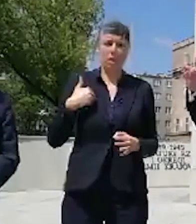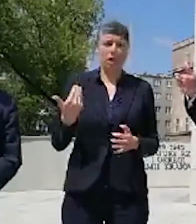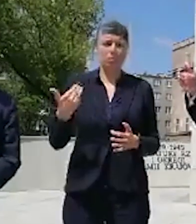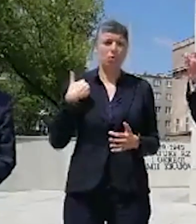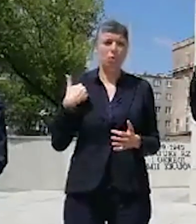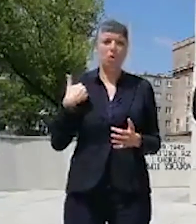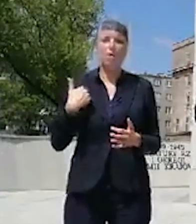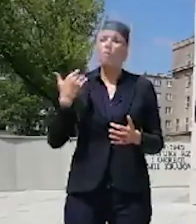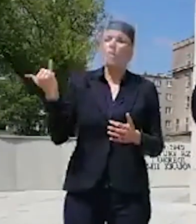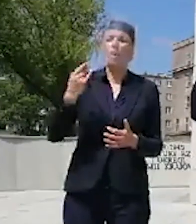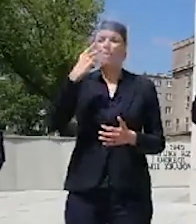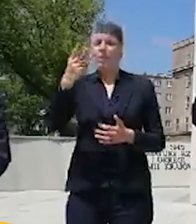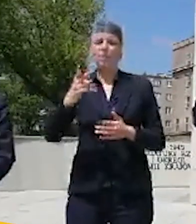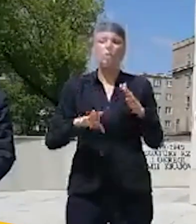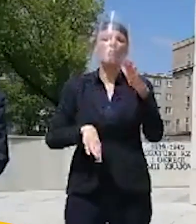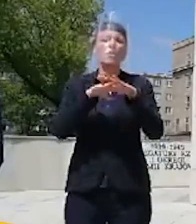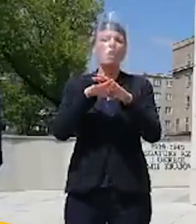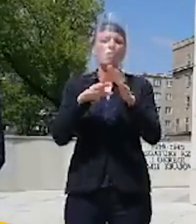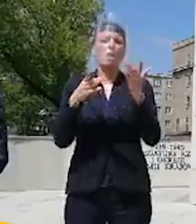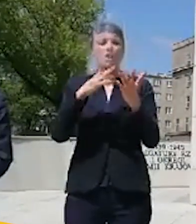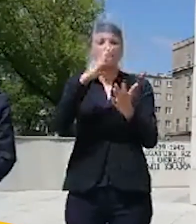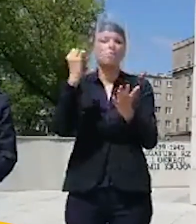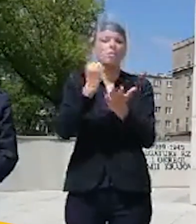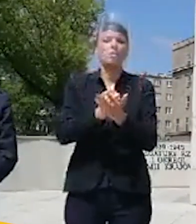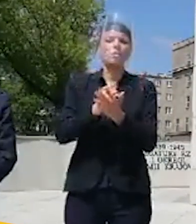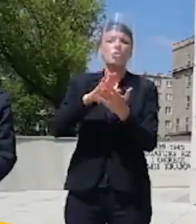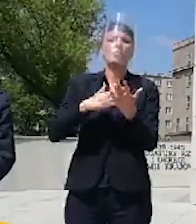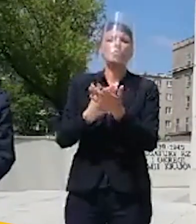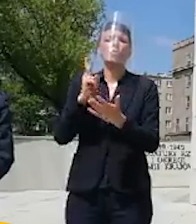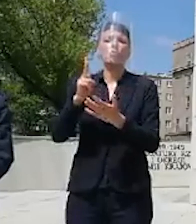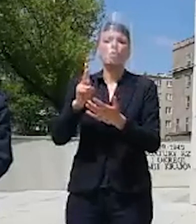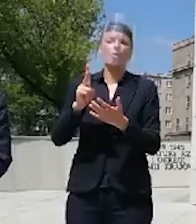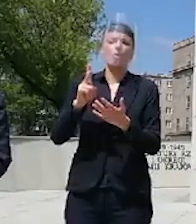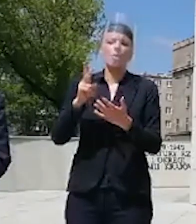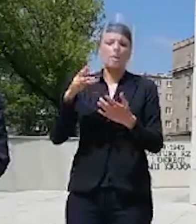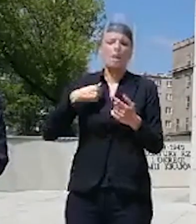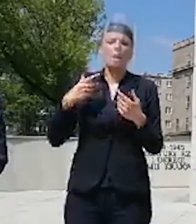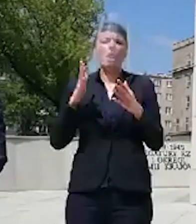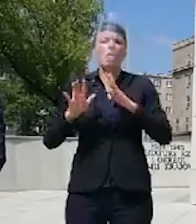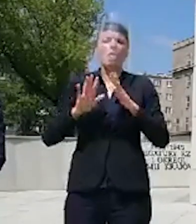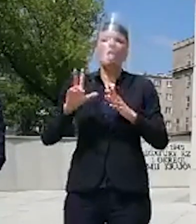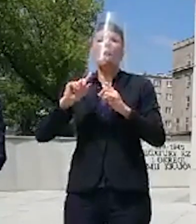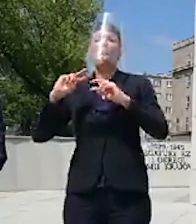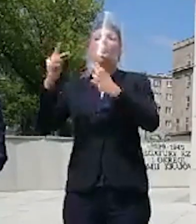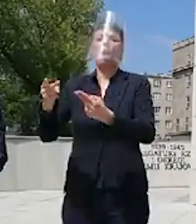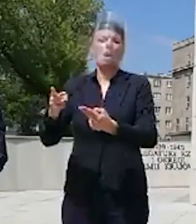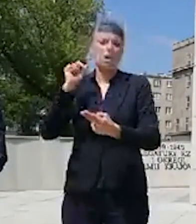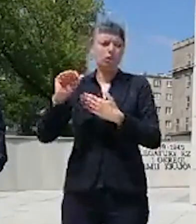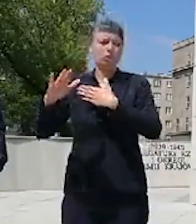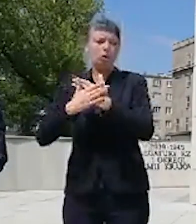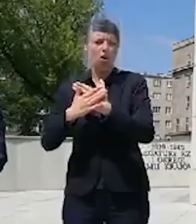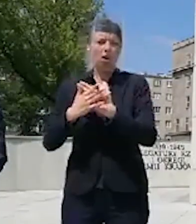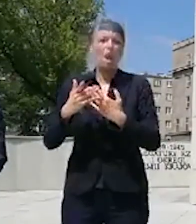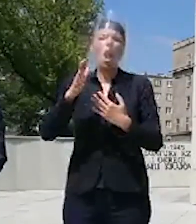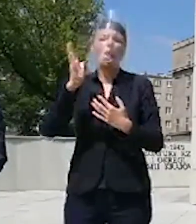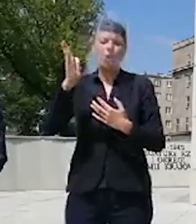obserwować przerzucanie majątków na współmałżonków i doprowadzanie do kompletnego zaburzania wiedzy o stanie majątkowym pełniącej